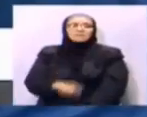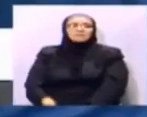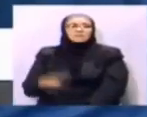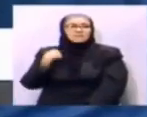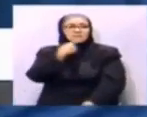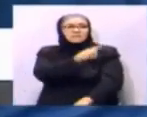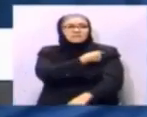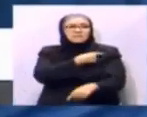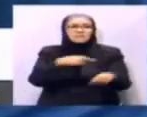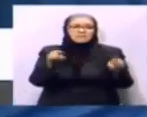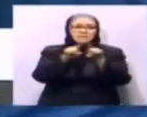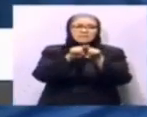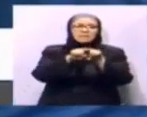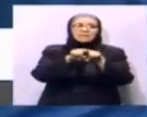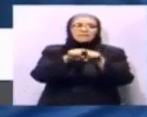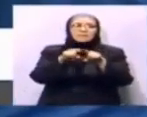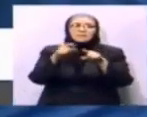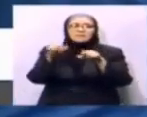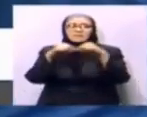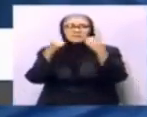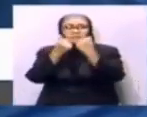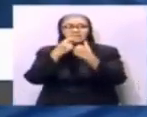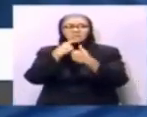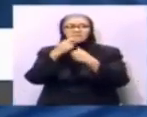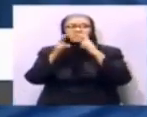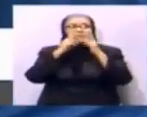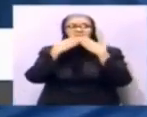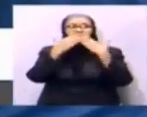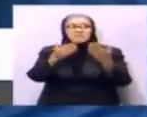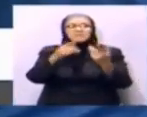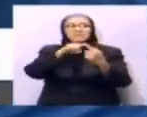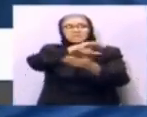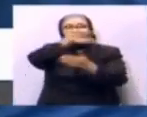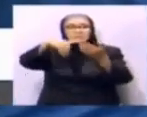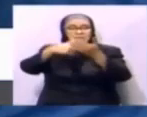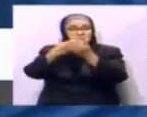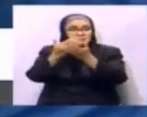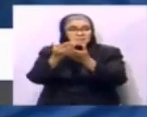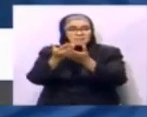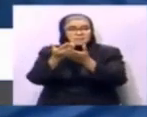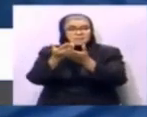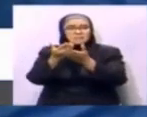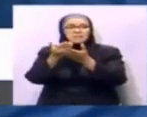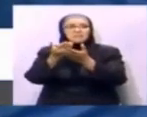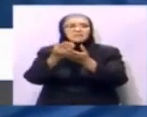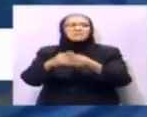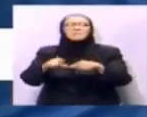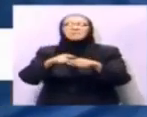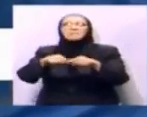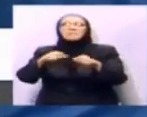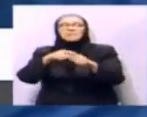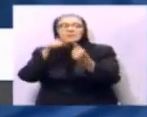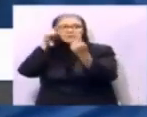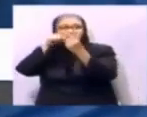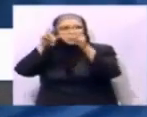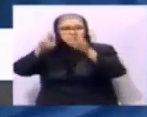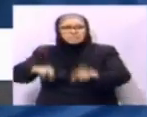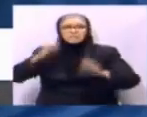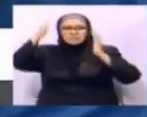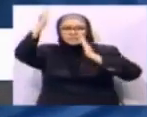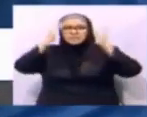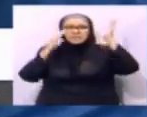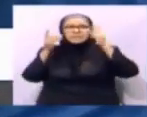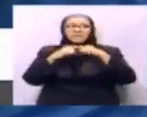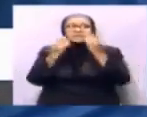Sekolah Orang Pekak Malaysia mengucapkan terima kasih kepada semua, kepada rakyat Malaysia yang telah mendoakan kita